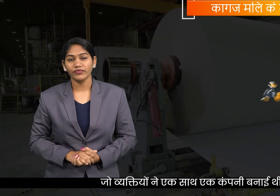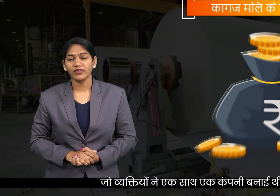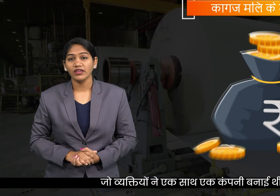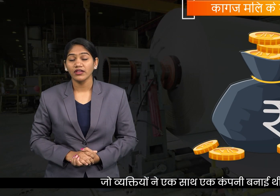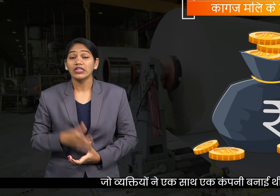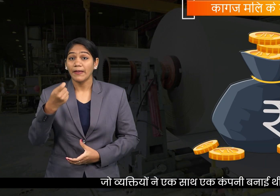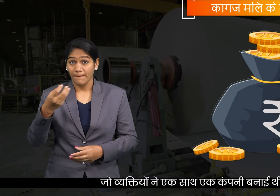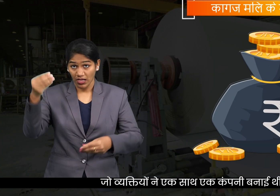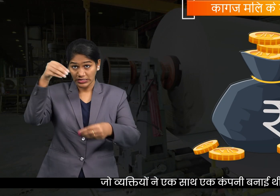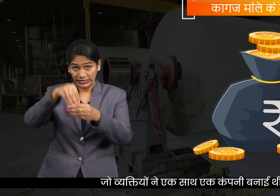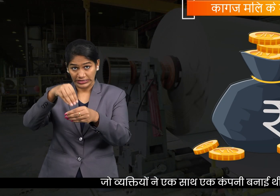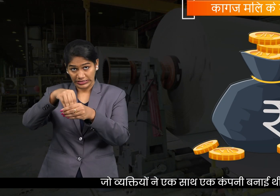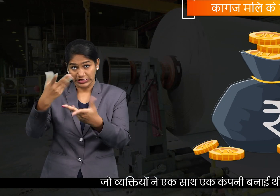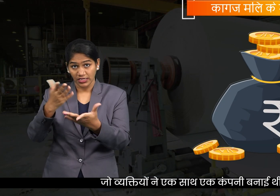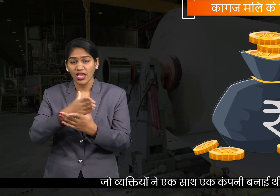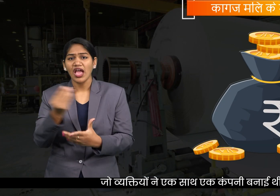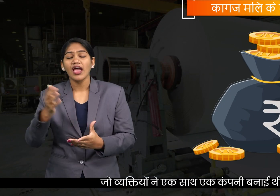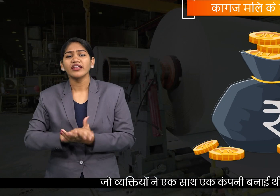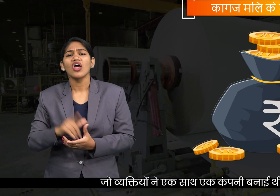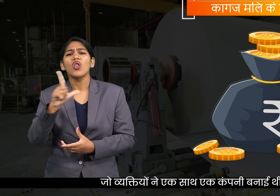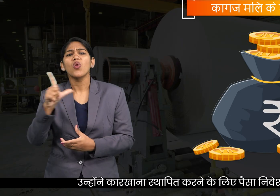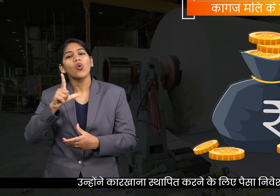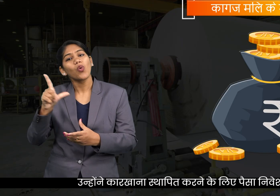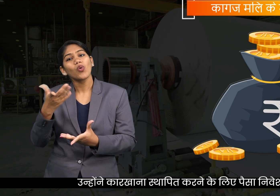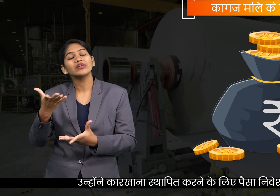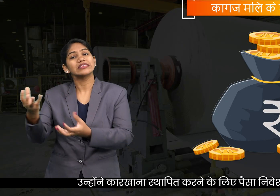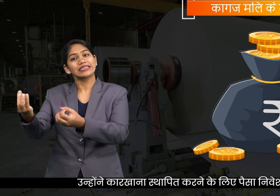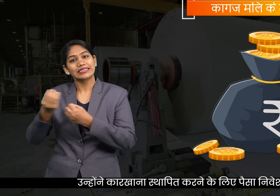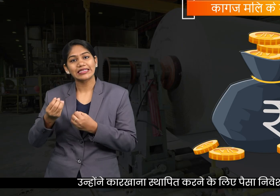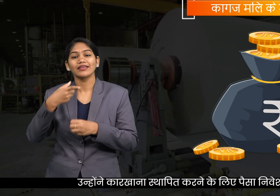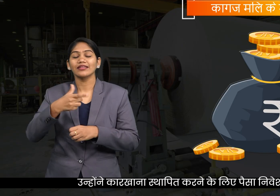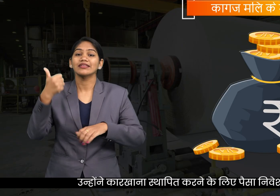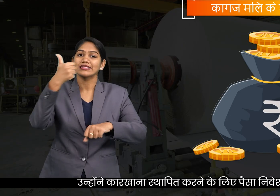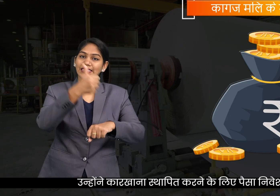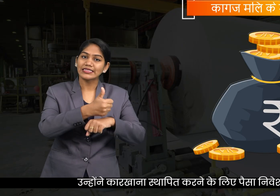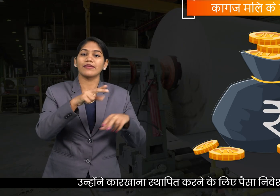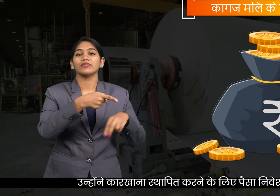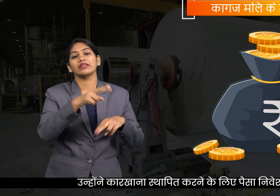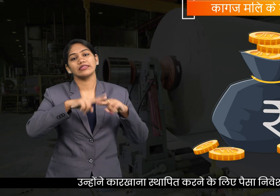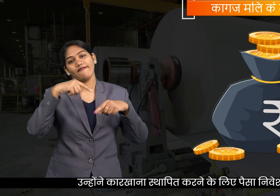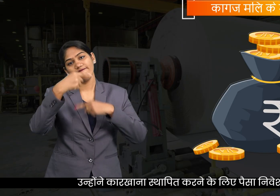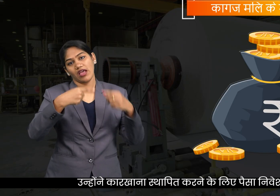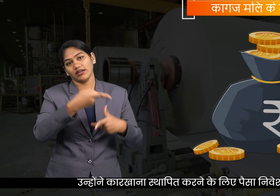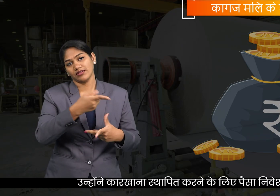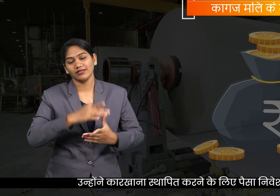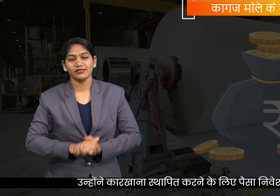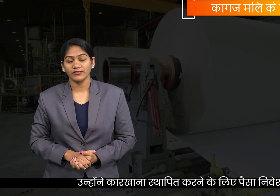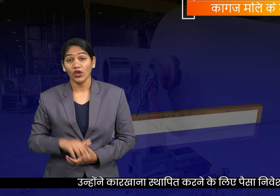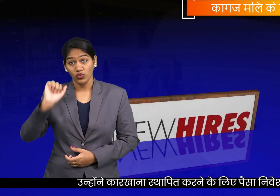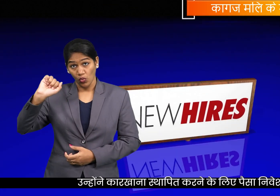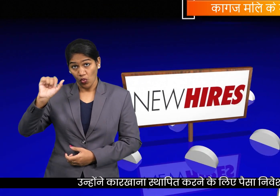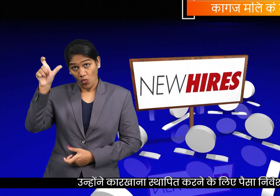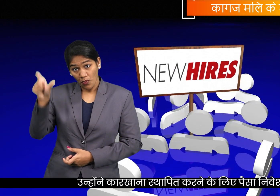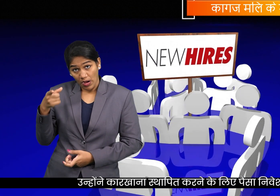जो व्यक्तियों ने एक साथ एक कंपनी बनाई थी। उन्होंने कारखाना स्थापित करने के लिए